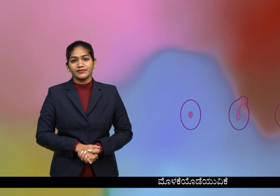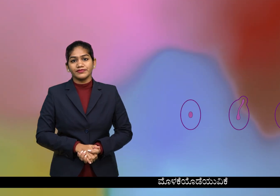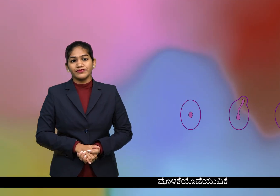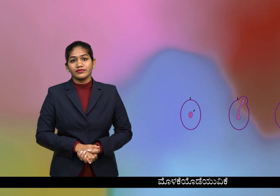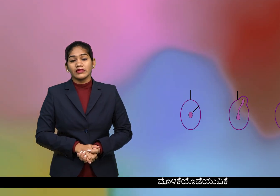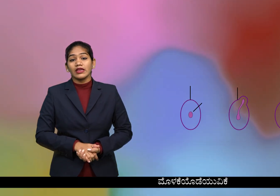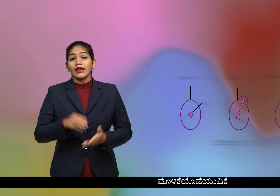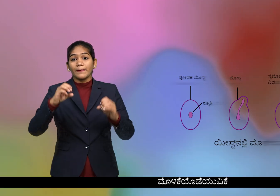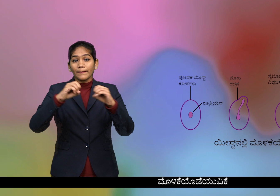ಮೊಳೆಯೊಡೆಯುವಿಕೆ,